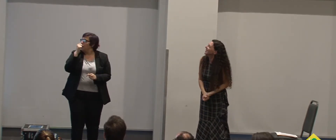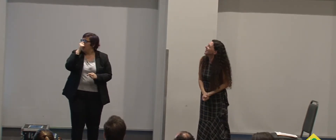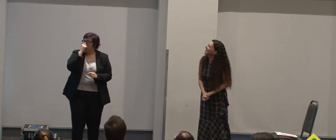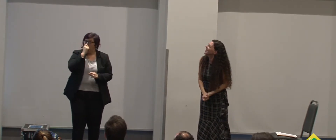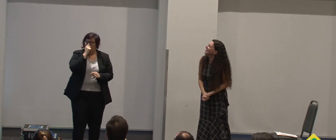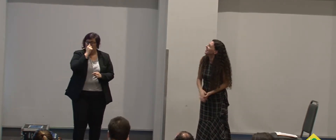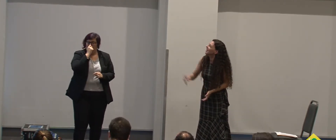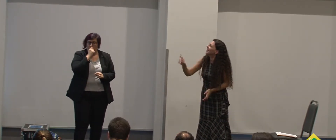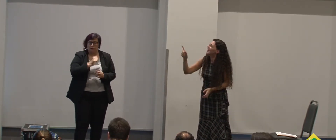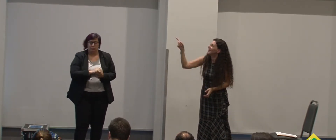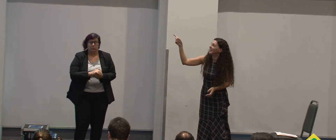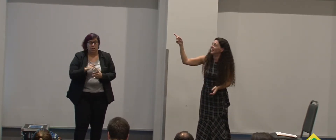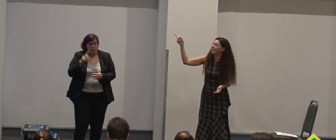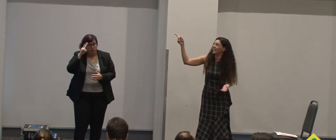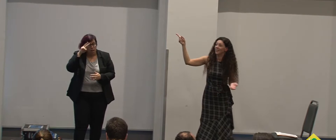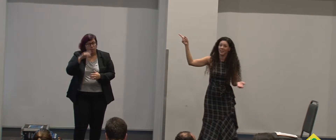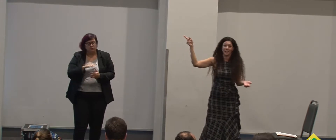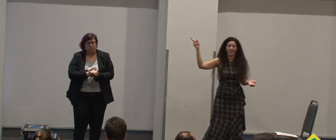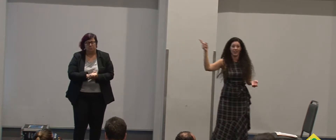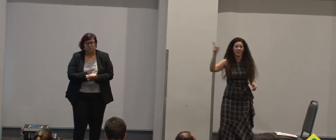Pode passar, por favor.